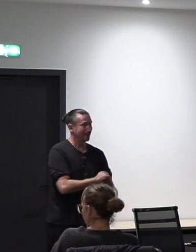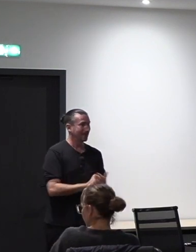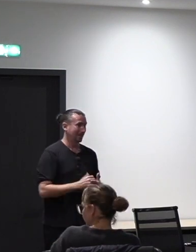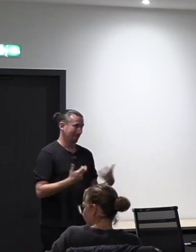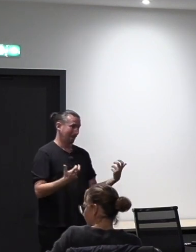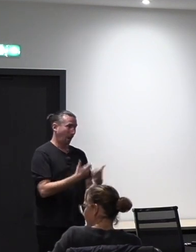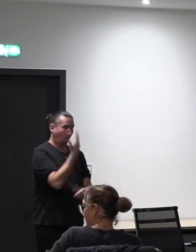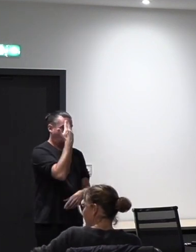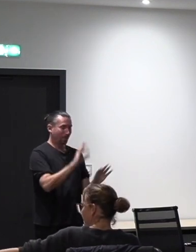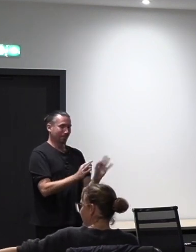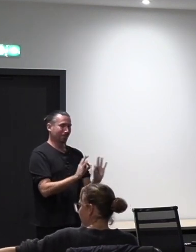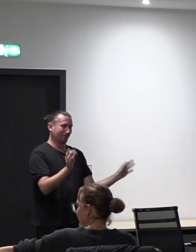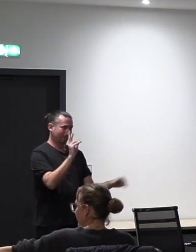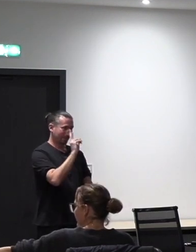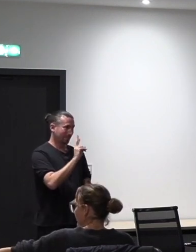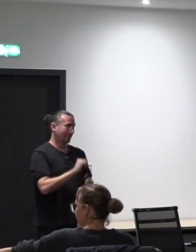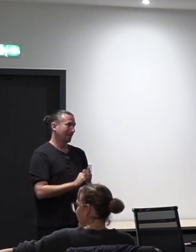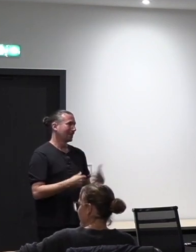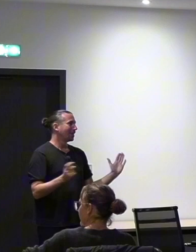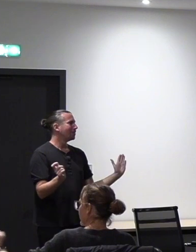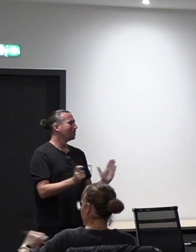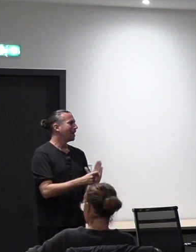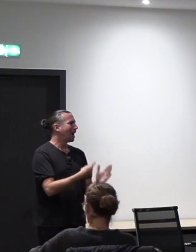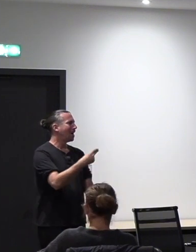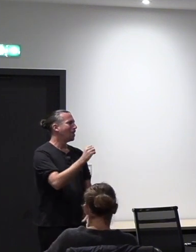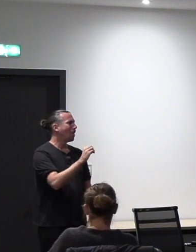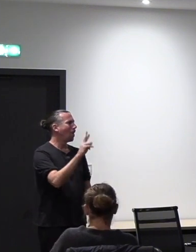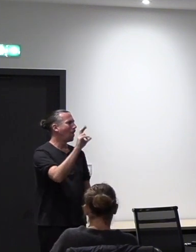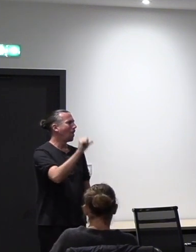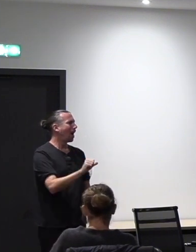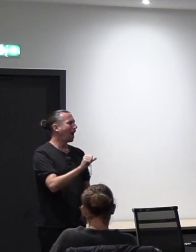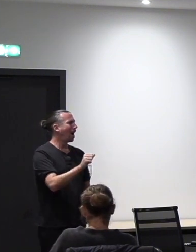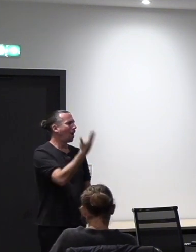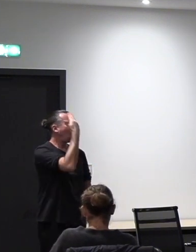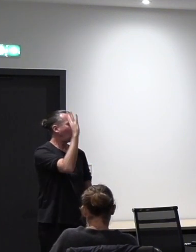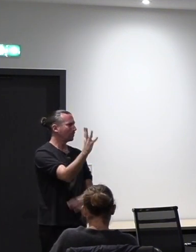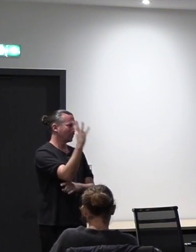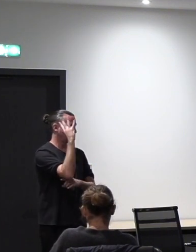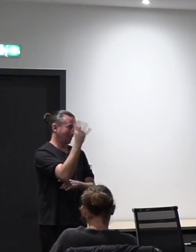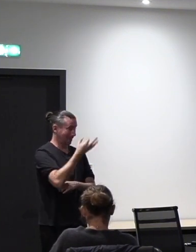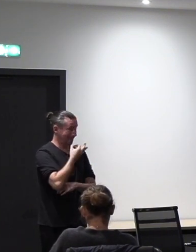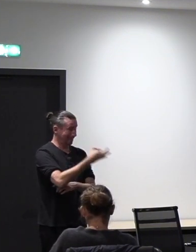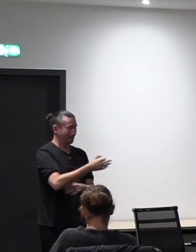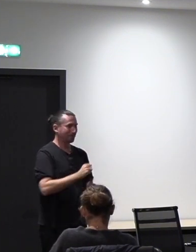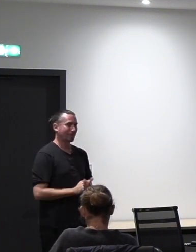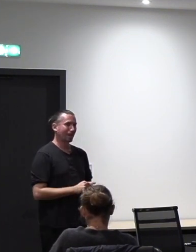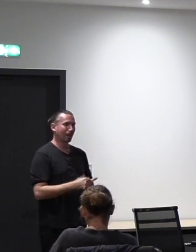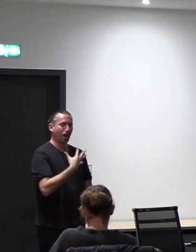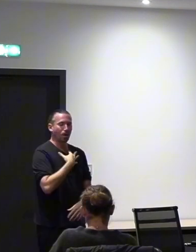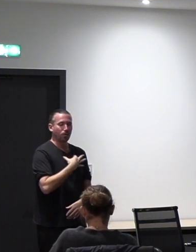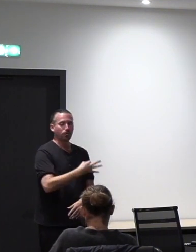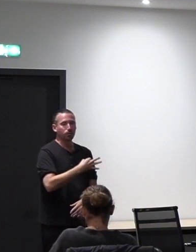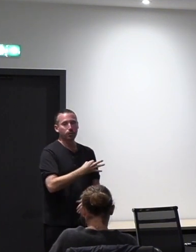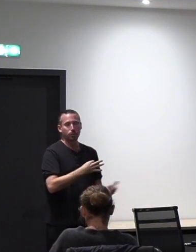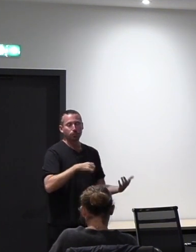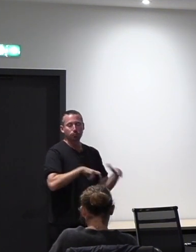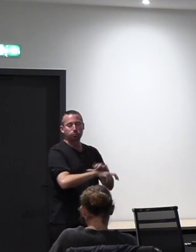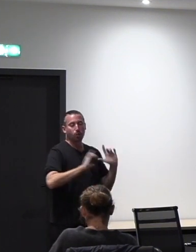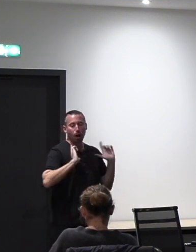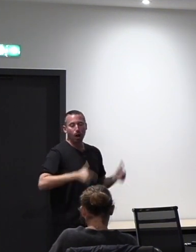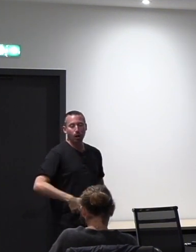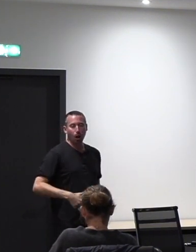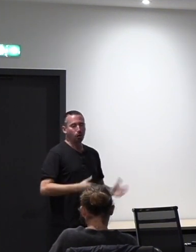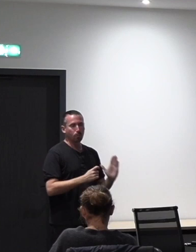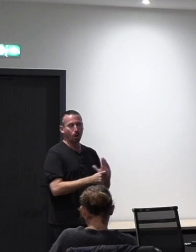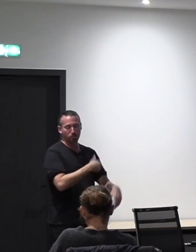anecdote que j'avais donnée à Nora lors d'une précédente conférence. Mon fils est dans une école après mon accident, peu importe, je le mets dans une école un